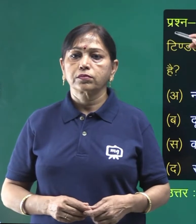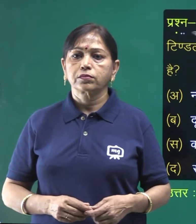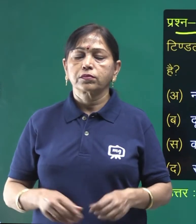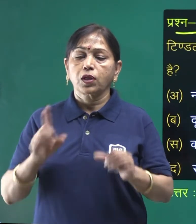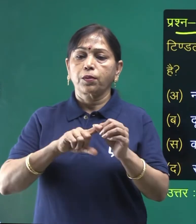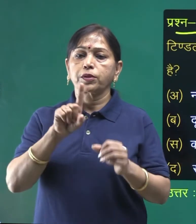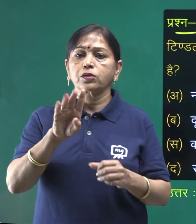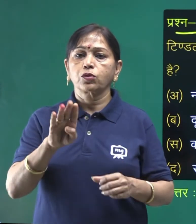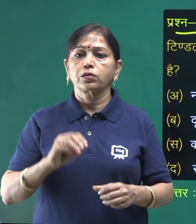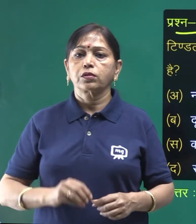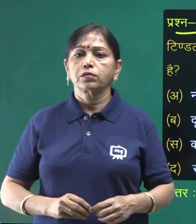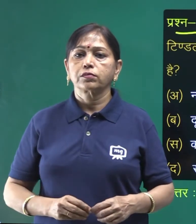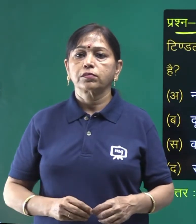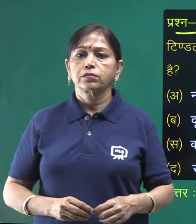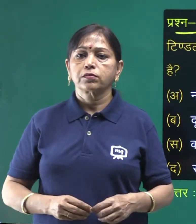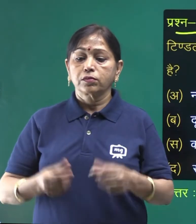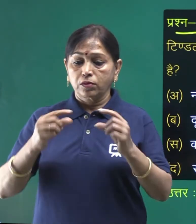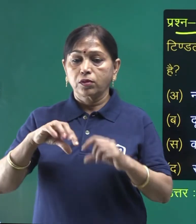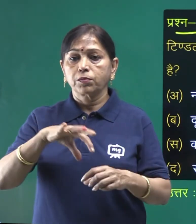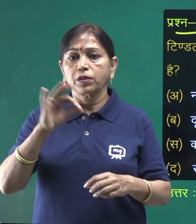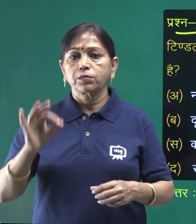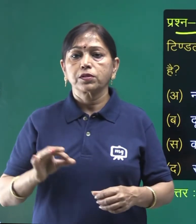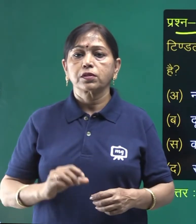प्रश्न 14, निम्नलिखित में से